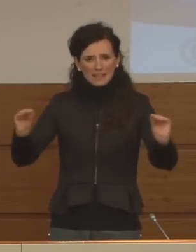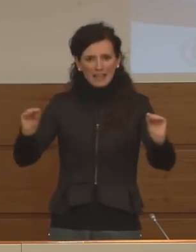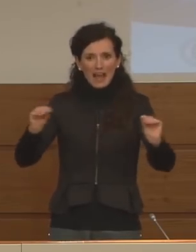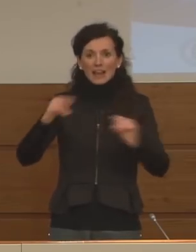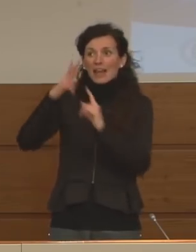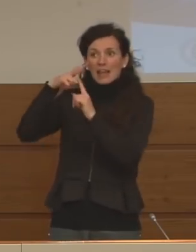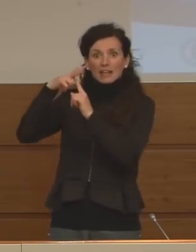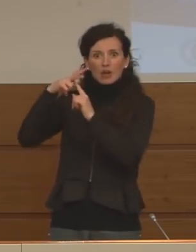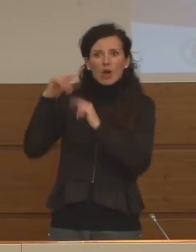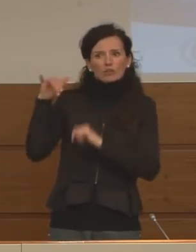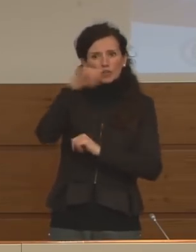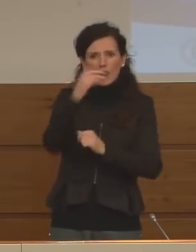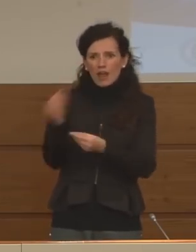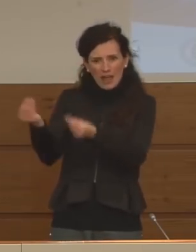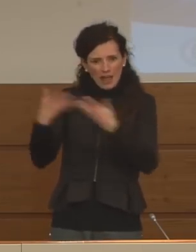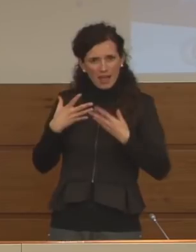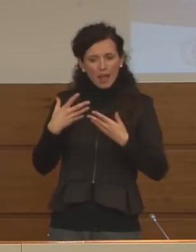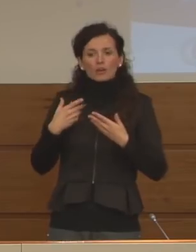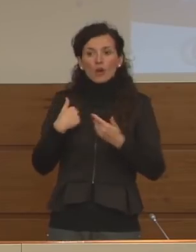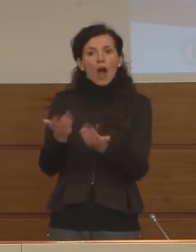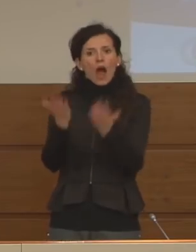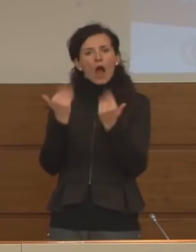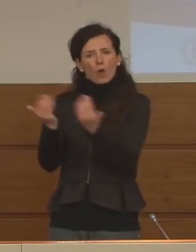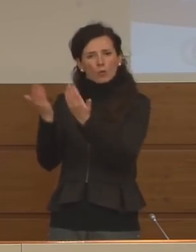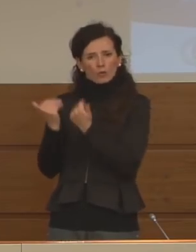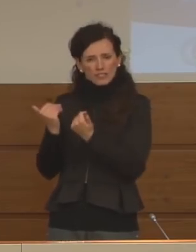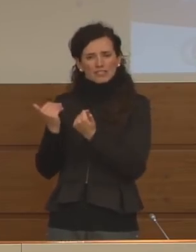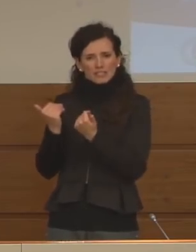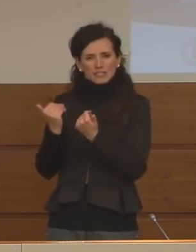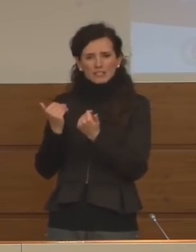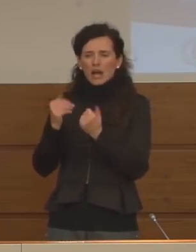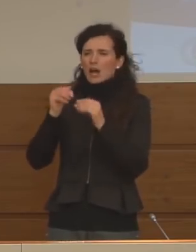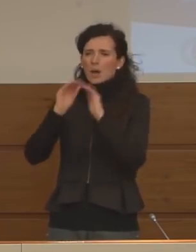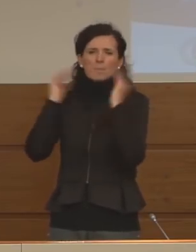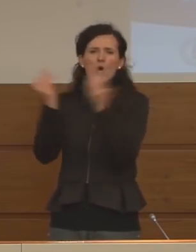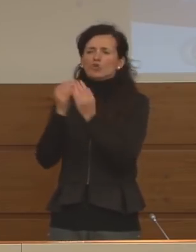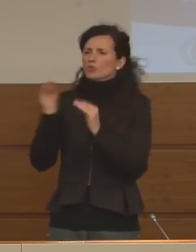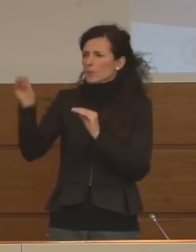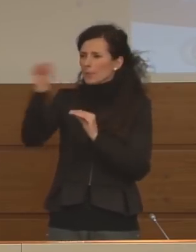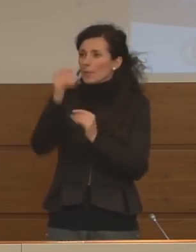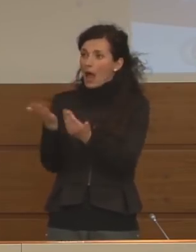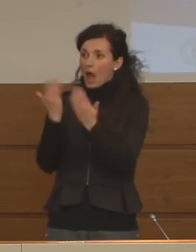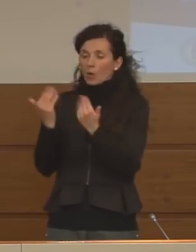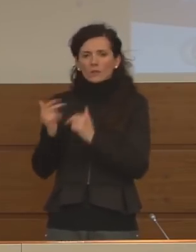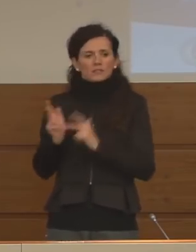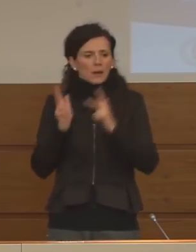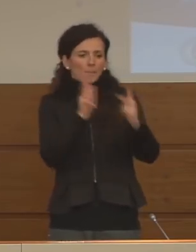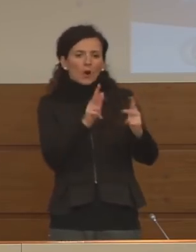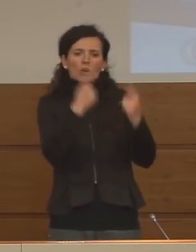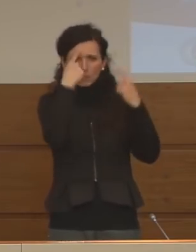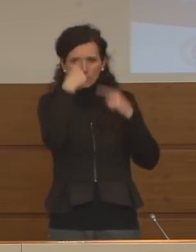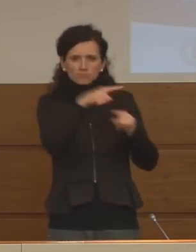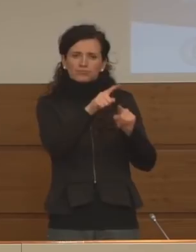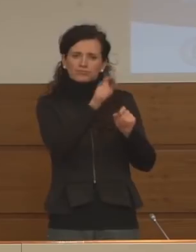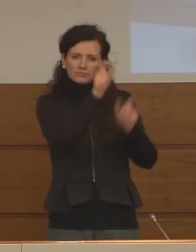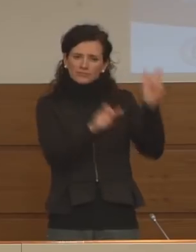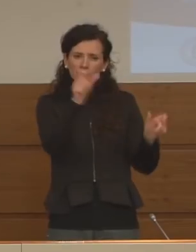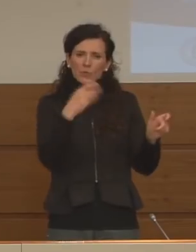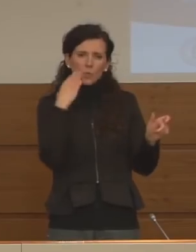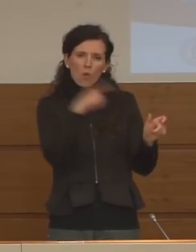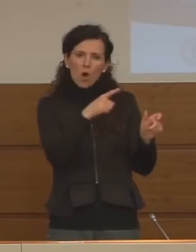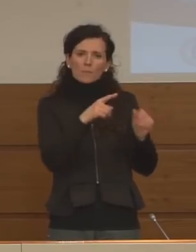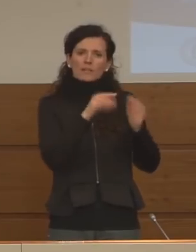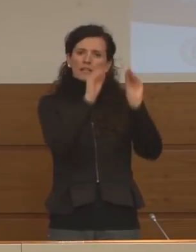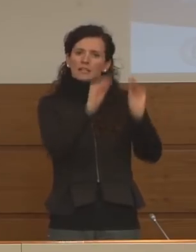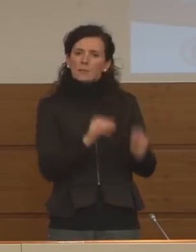avendoli acquistati spesso nei posti più svariati del mondo l'esercito ci